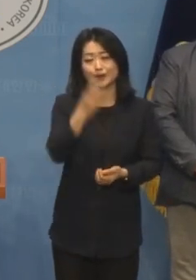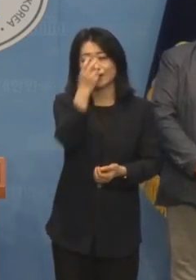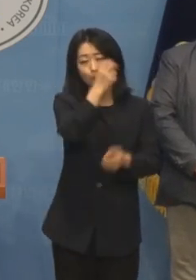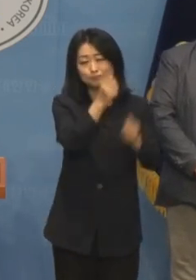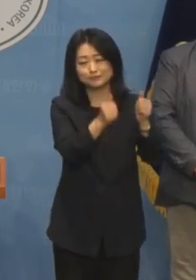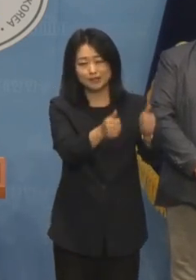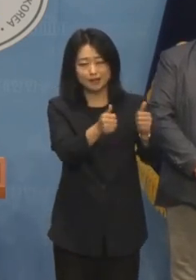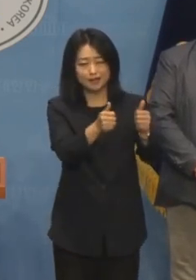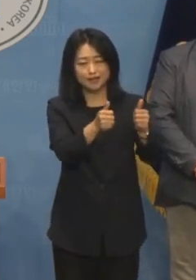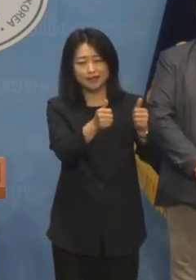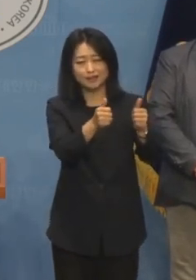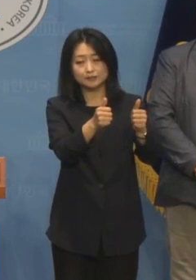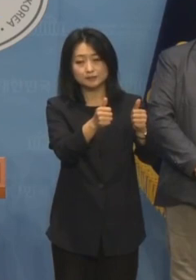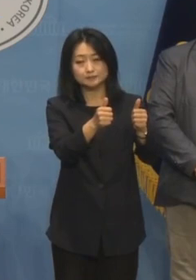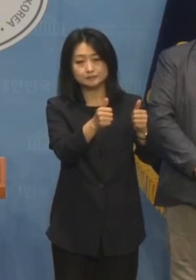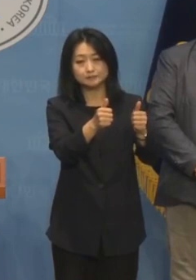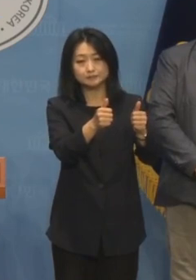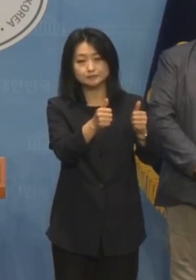또